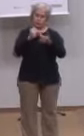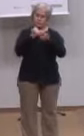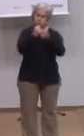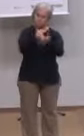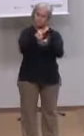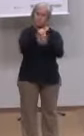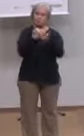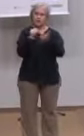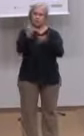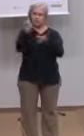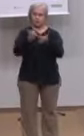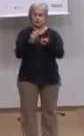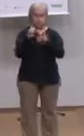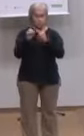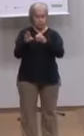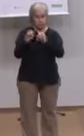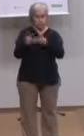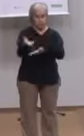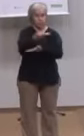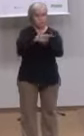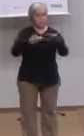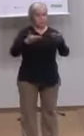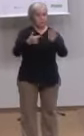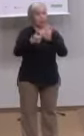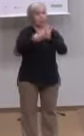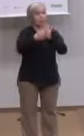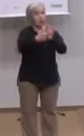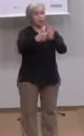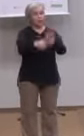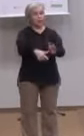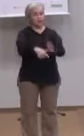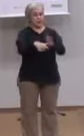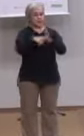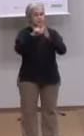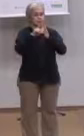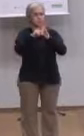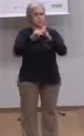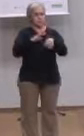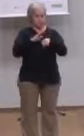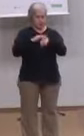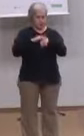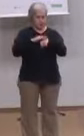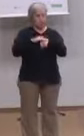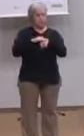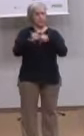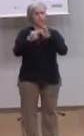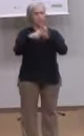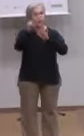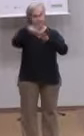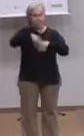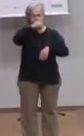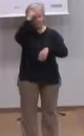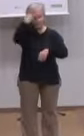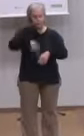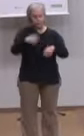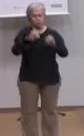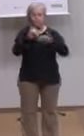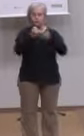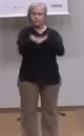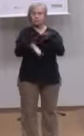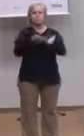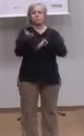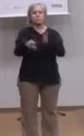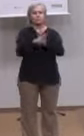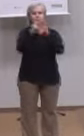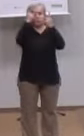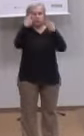assistência, à educação, e mostrem que antes de serem doentes, são pessoas que precisam de toda a assistência e que são